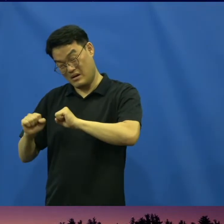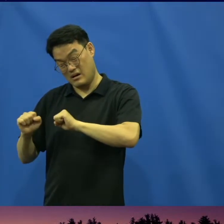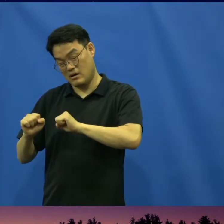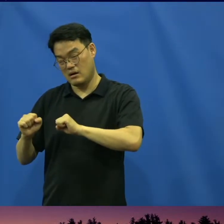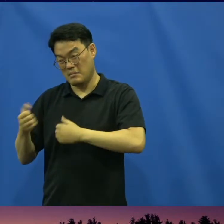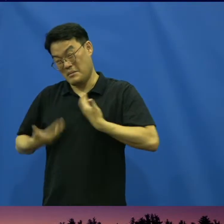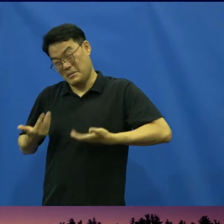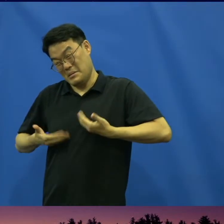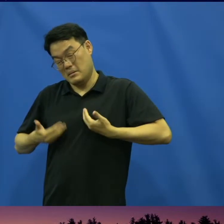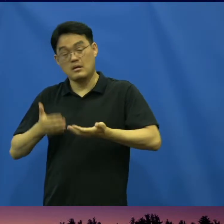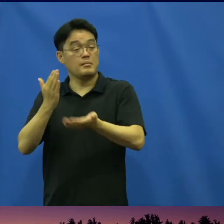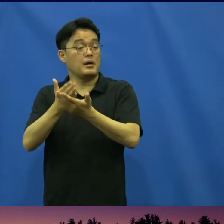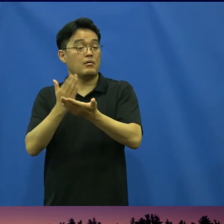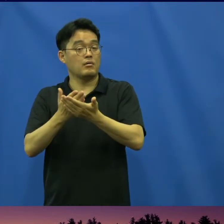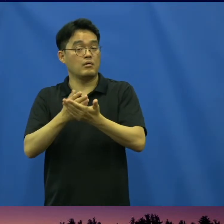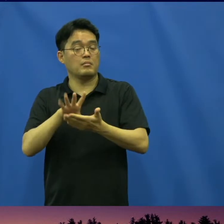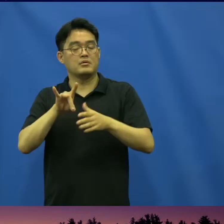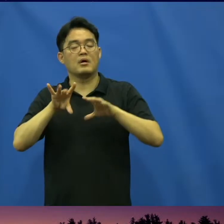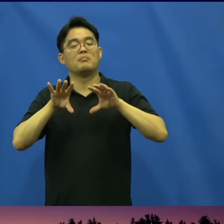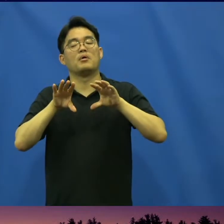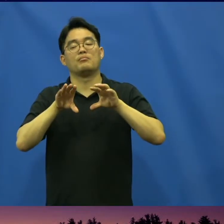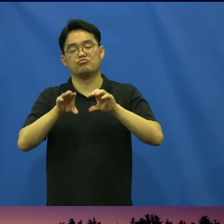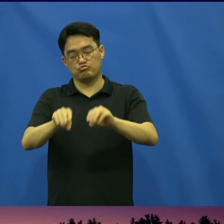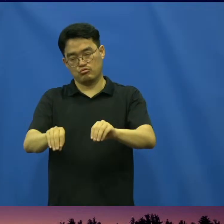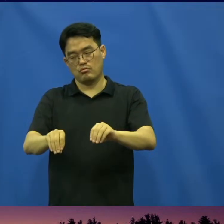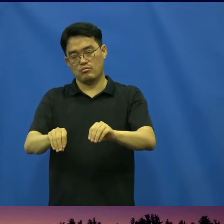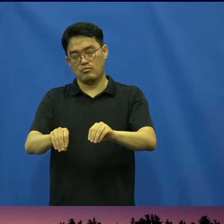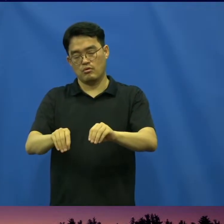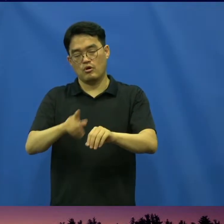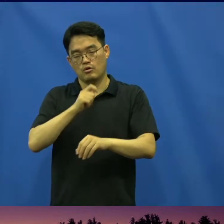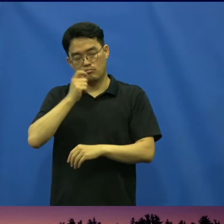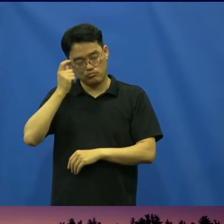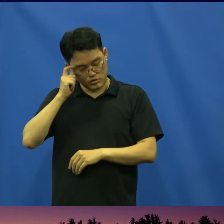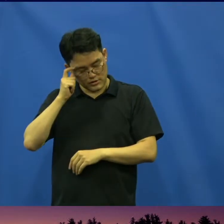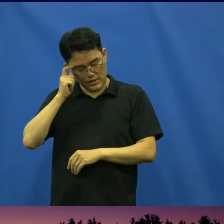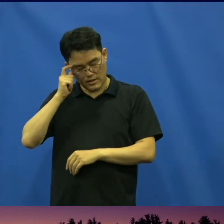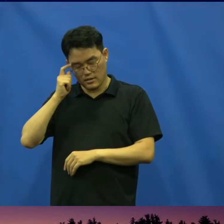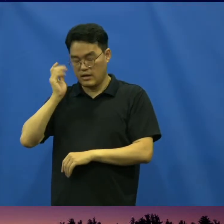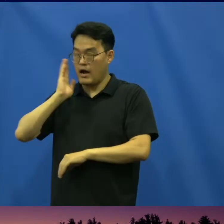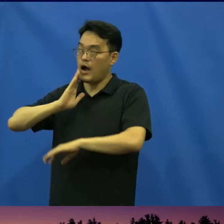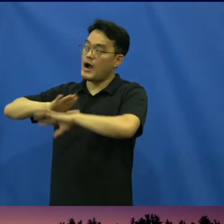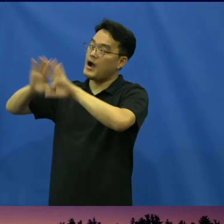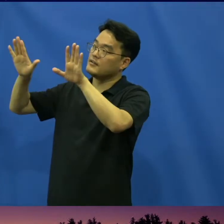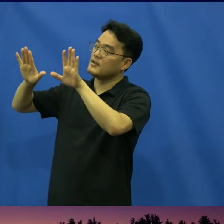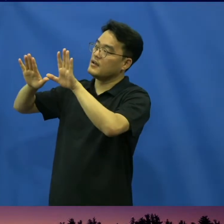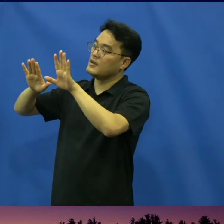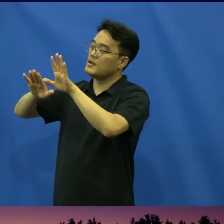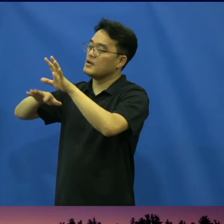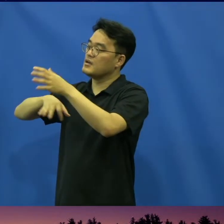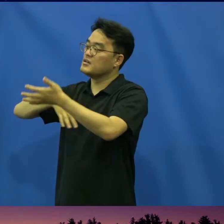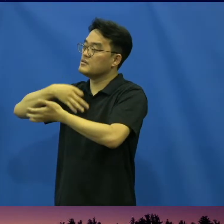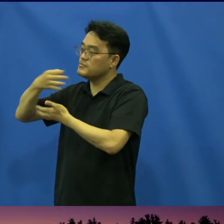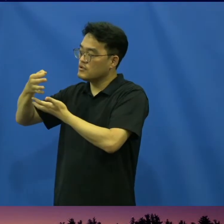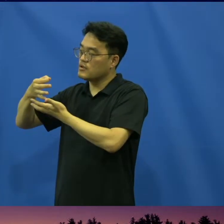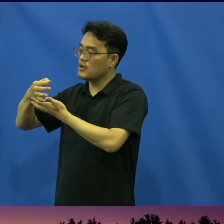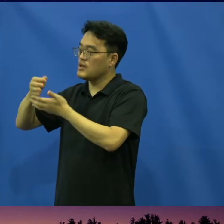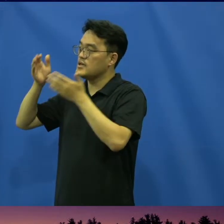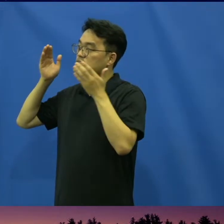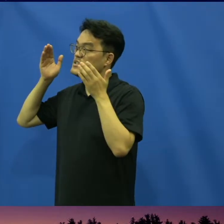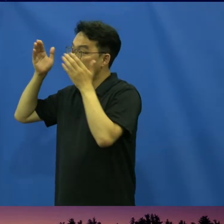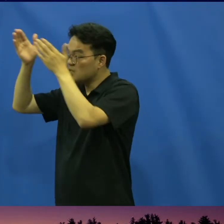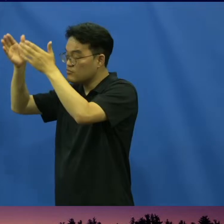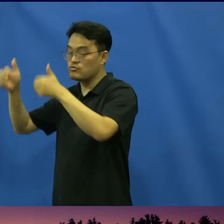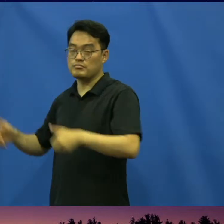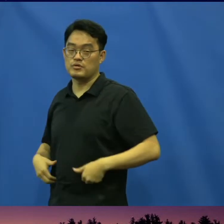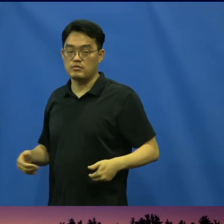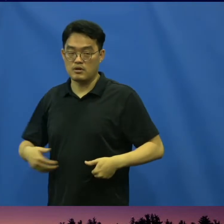돼요. 간조를 해야 돼요. 묵상을 해야 돼요. 하늘의 음성에 귀를 기울여요. 똑똑한 사람이 필요한 게 아니라 영적으로